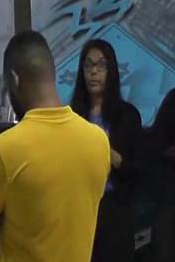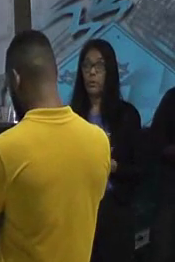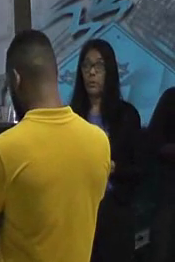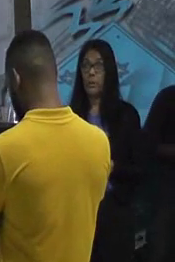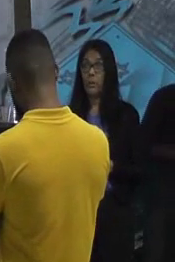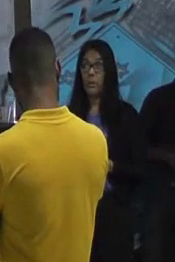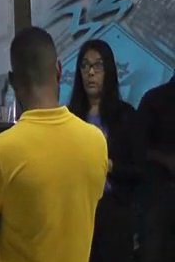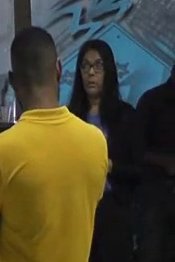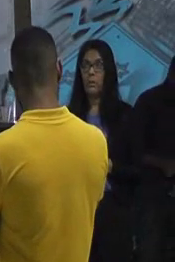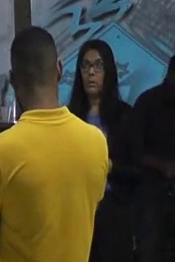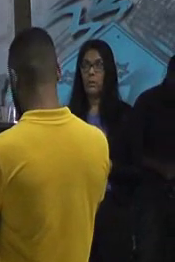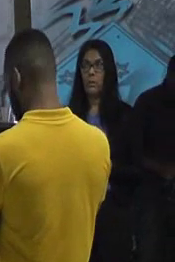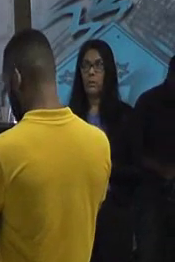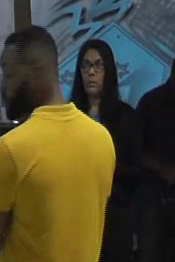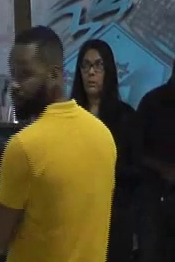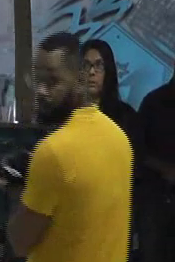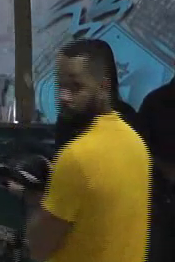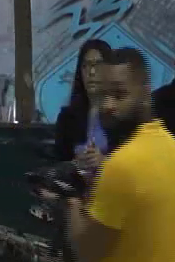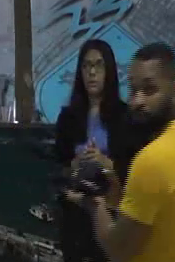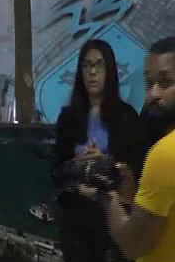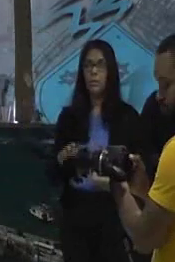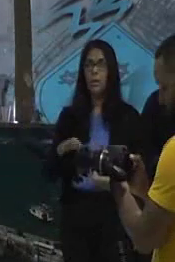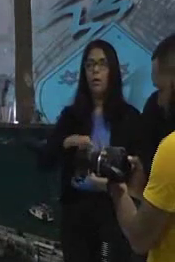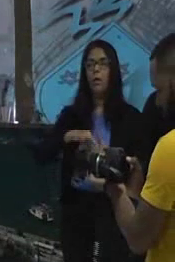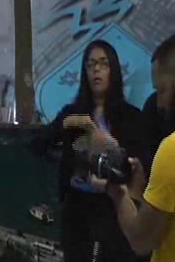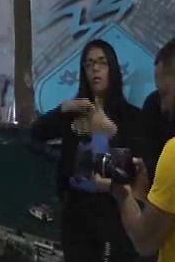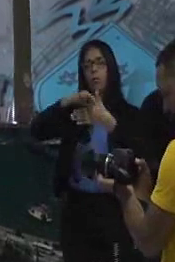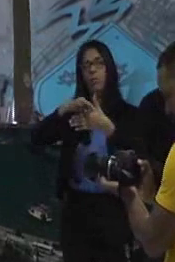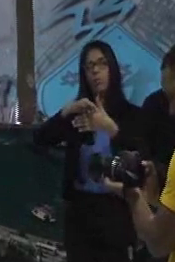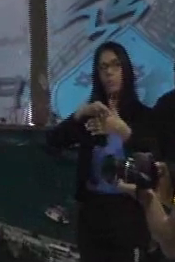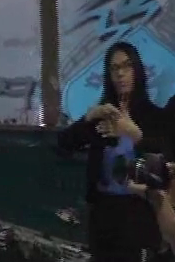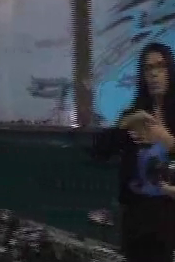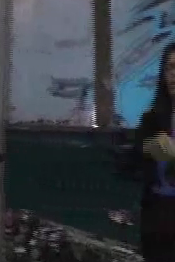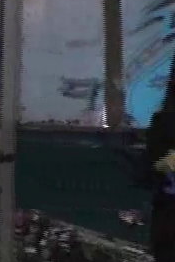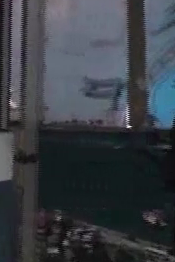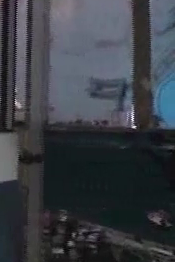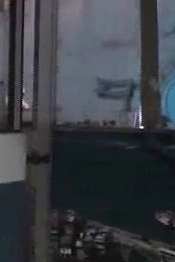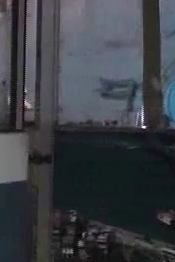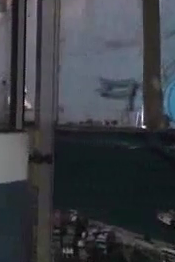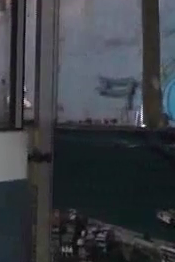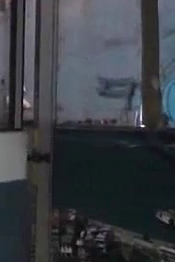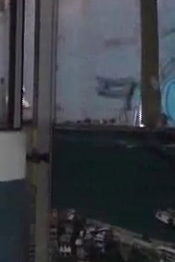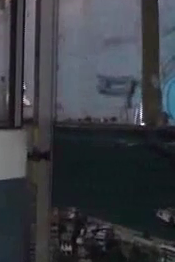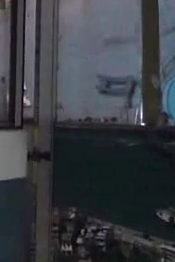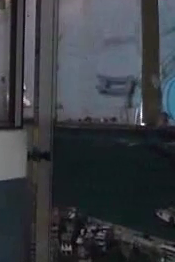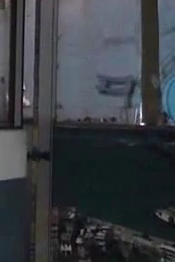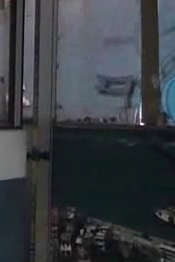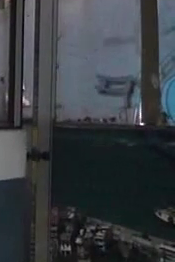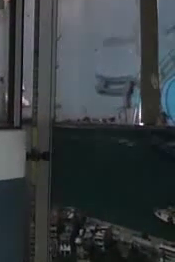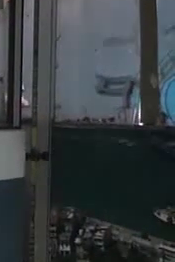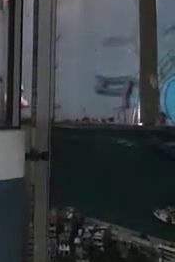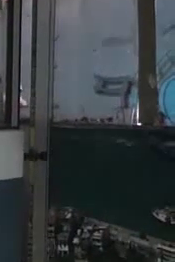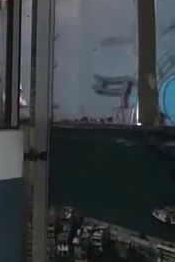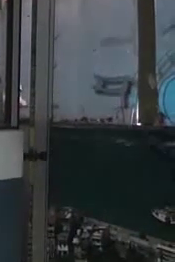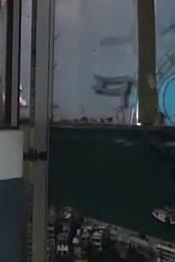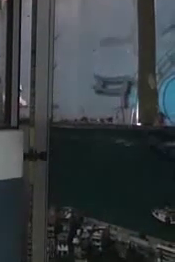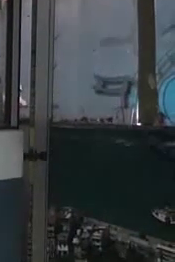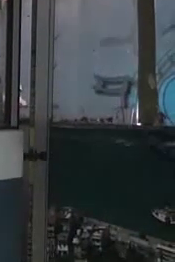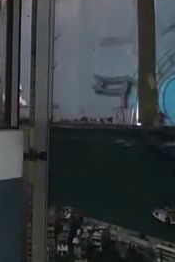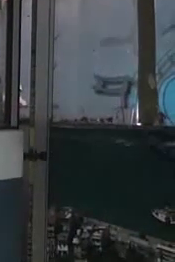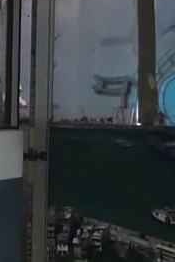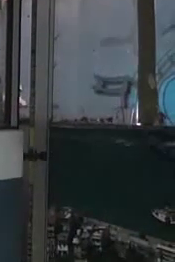ele é um viajante eterno. O líder, ele não tem apego